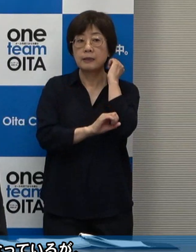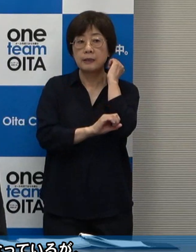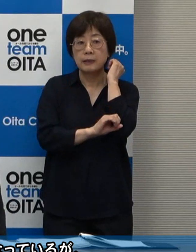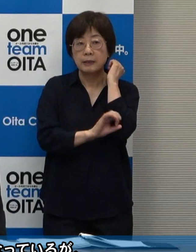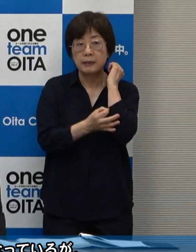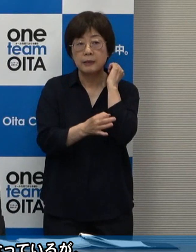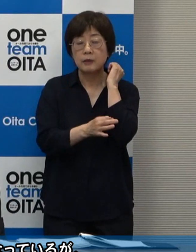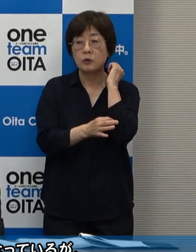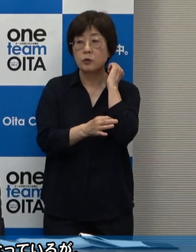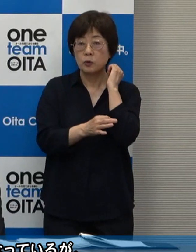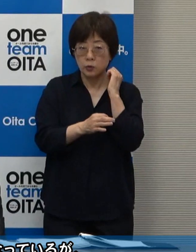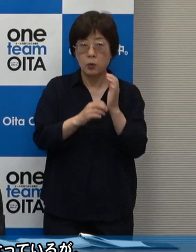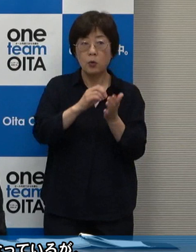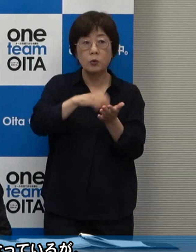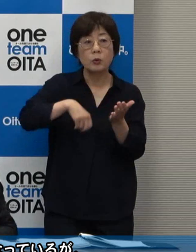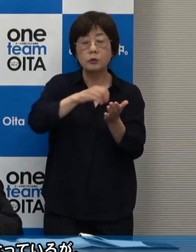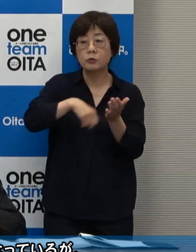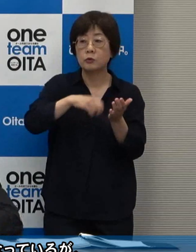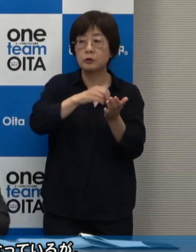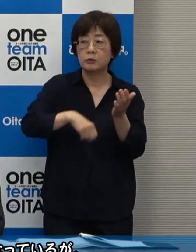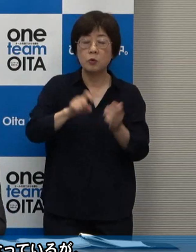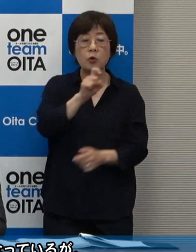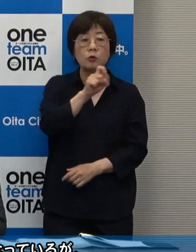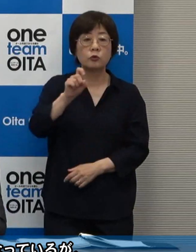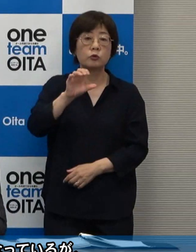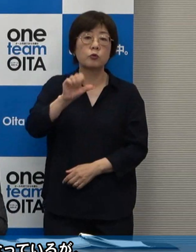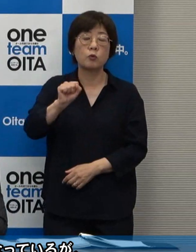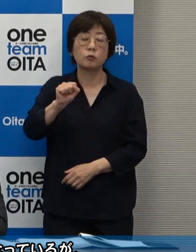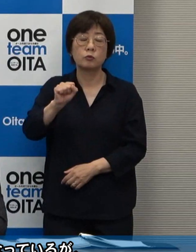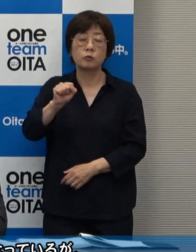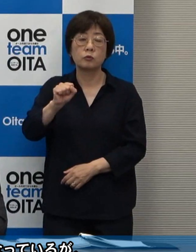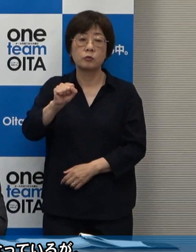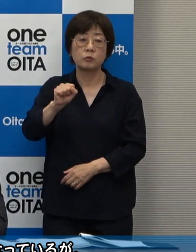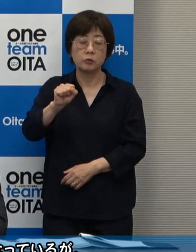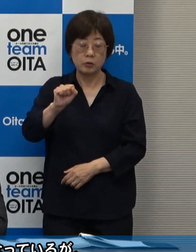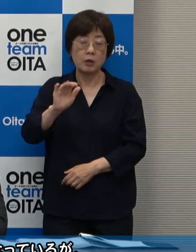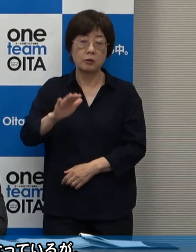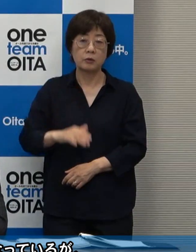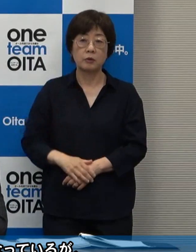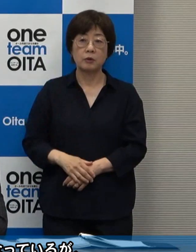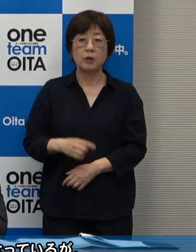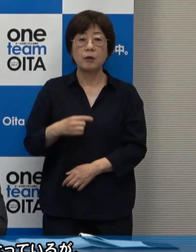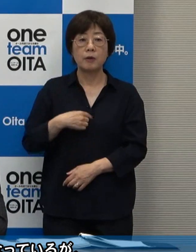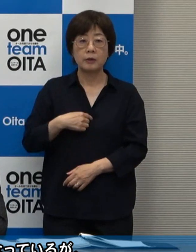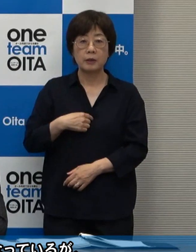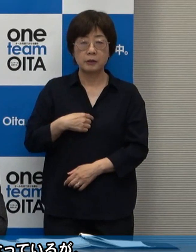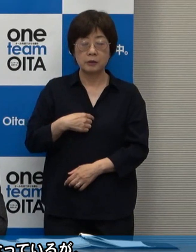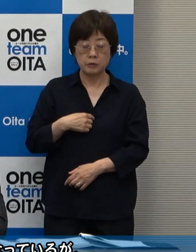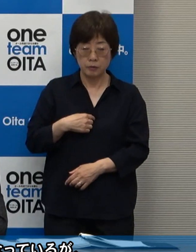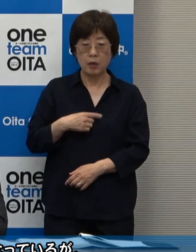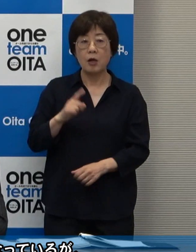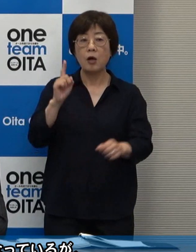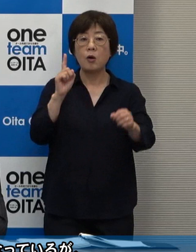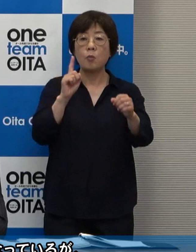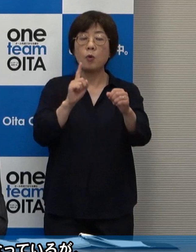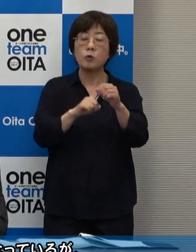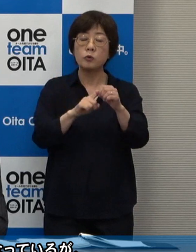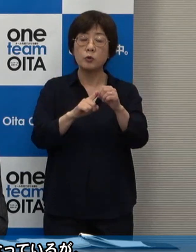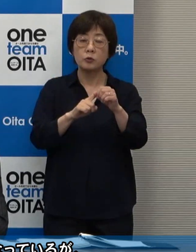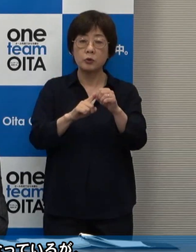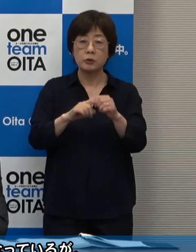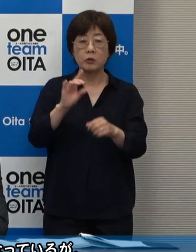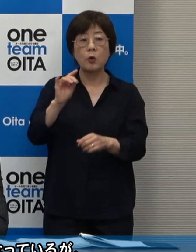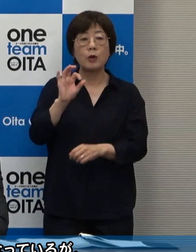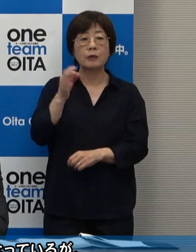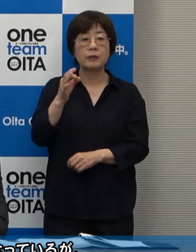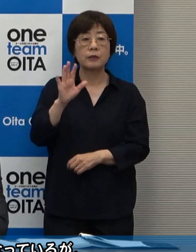15億なんですかね。で、私は基金、3基金の目標額っていうのがやっぱあるわけで、それ